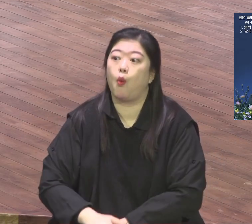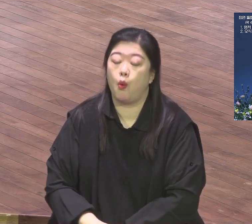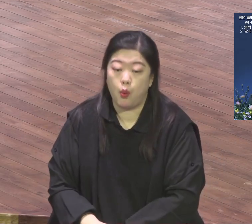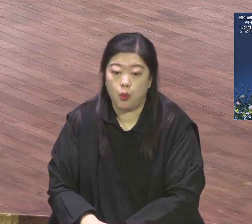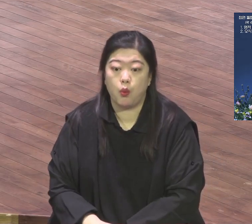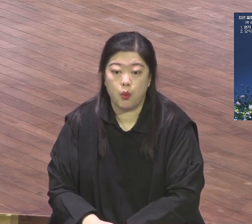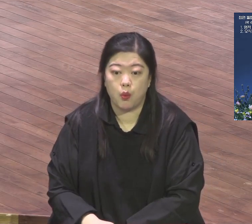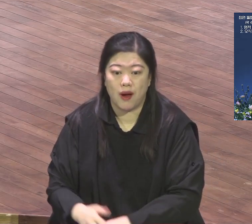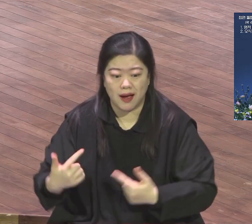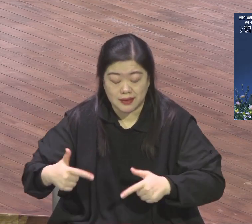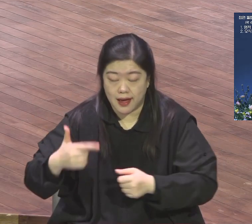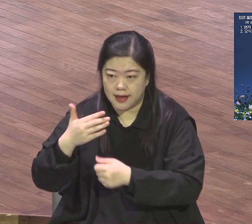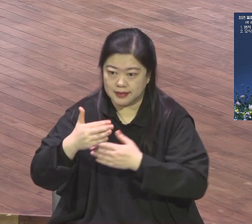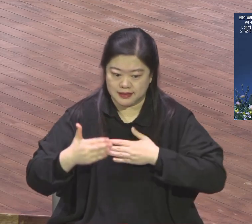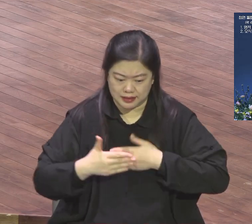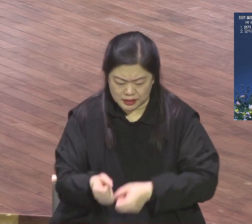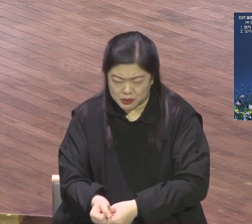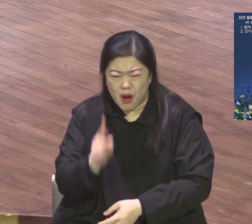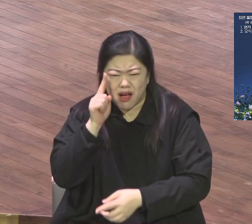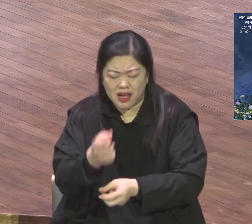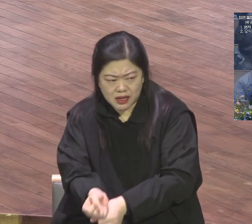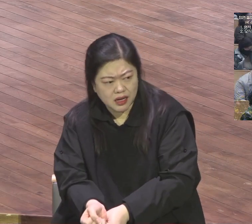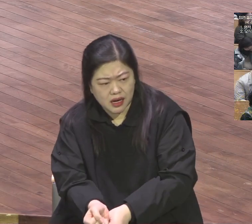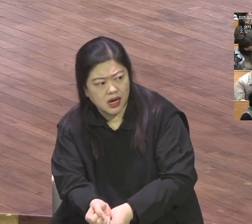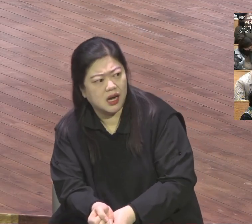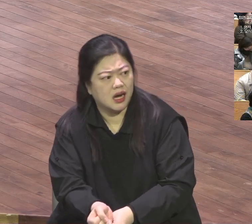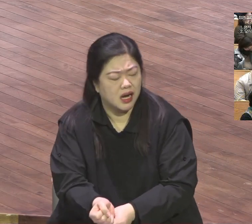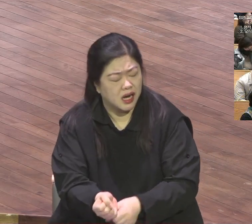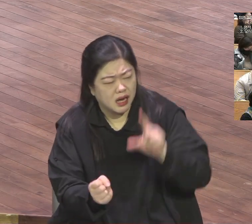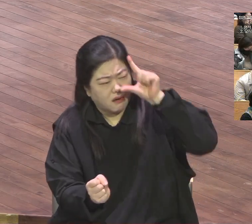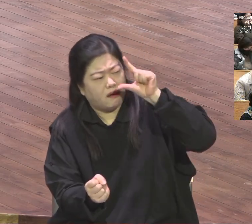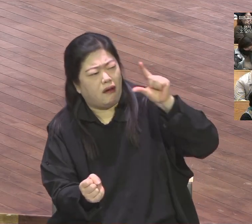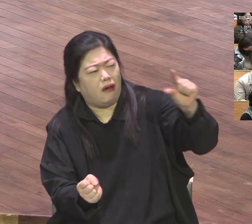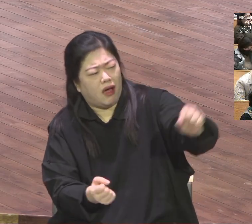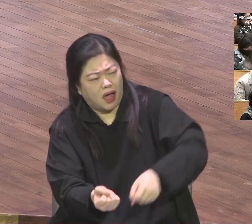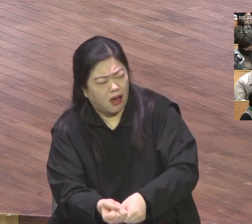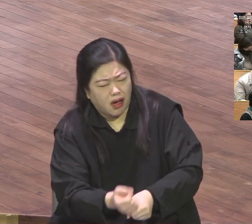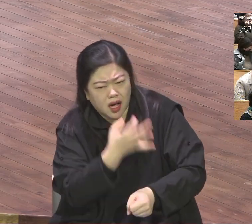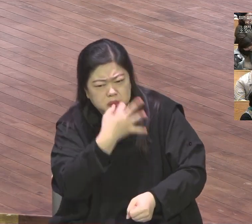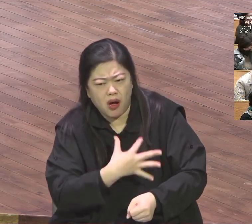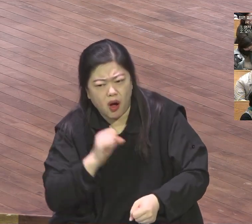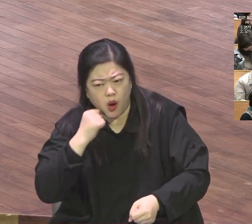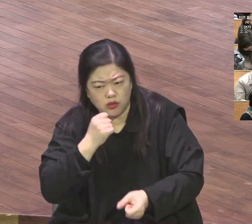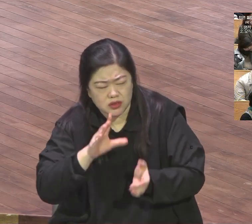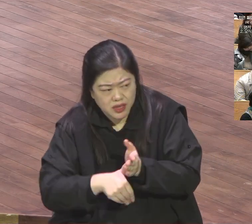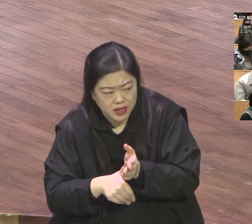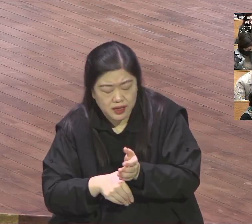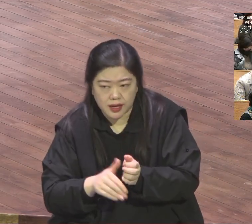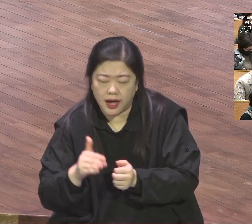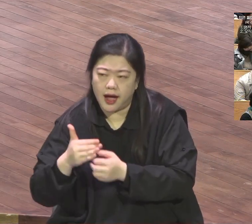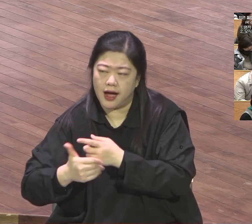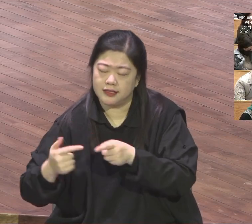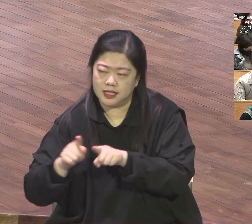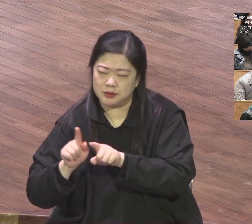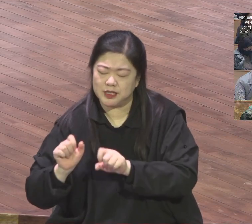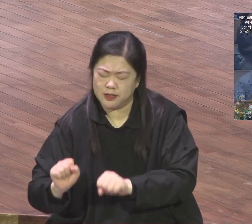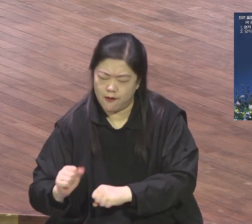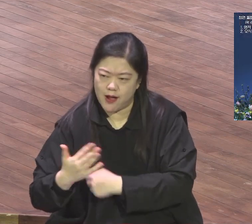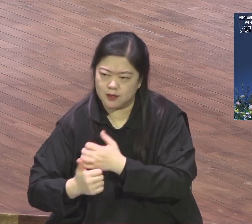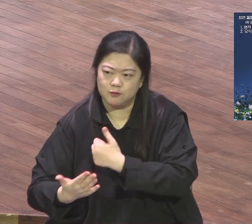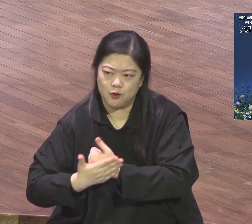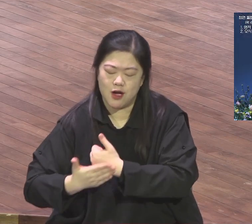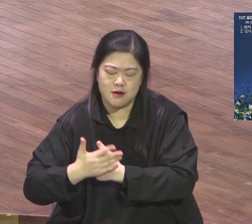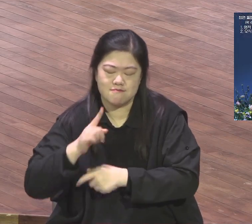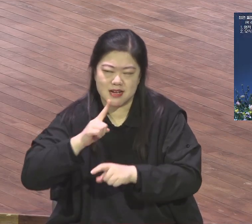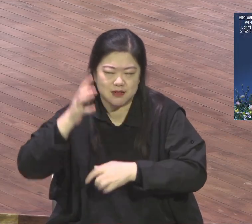여러분의 어려움이 있고 힘들 때마다 말씀 잡으시기 바랍니다. 이런 함께의 비밀을 누리지 못하기